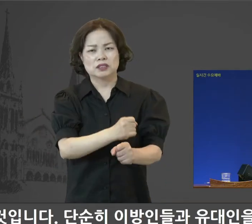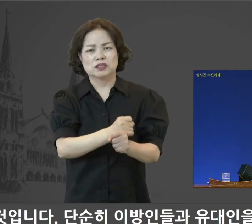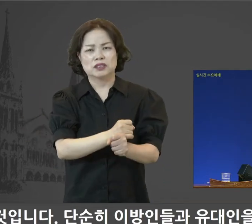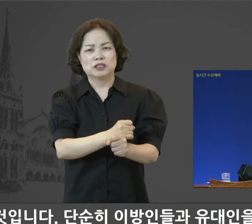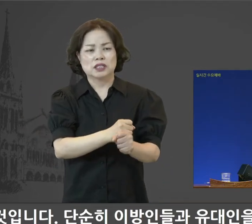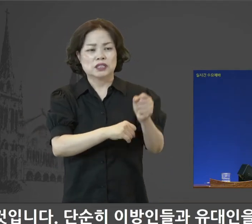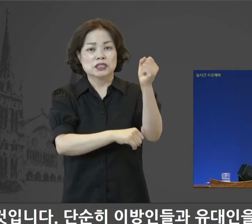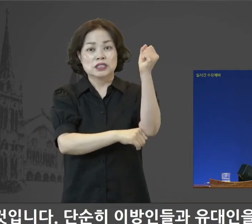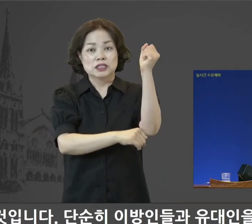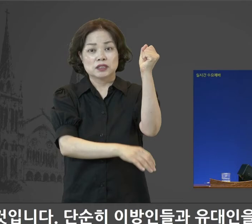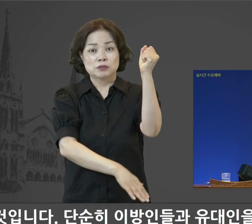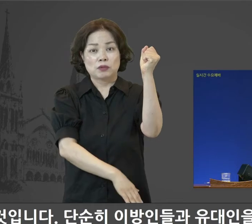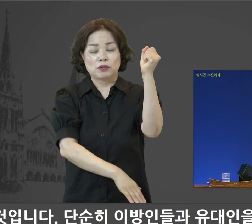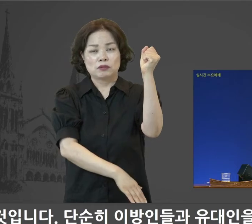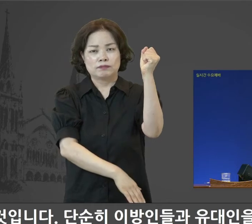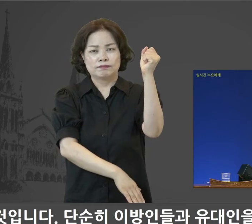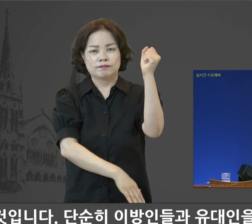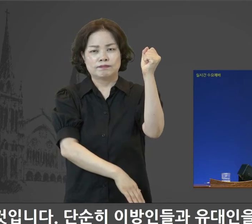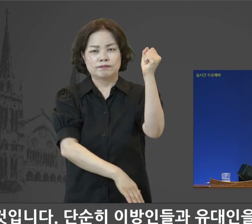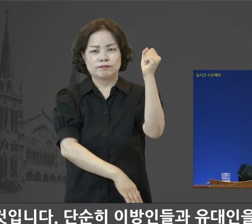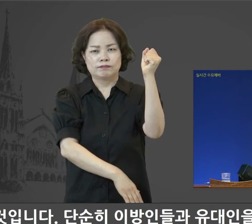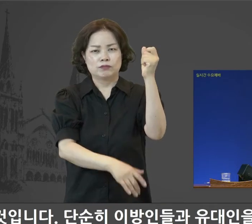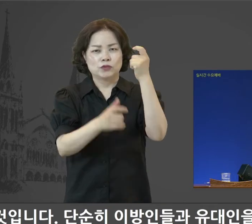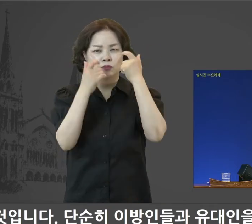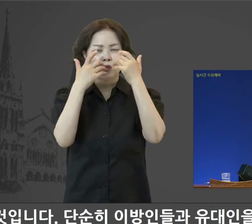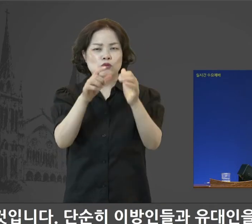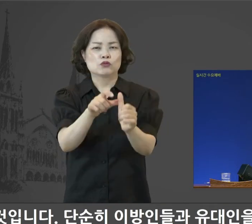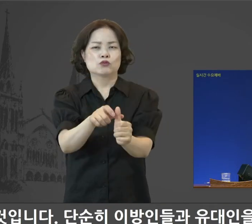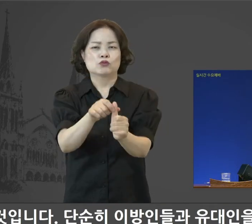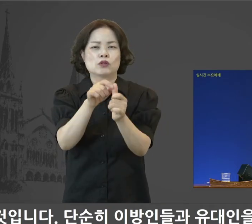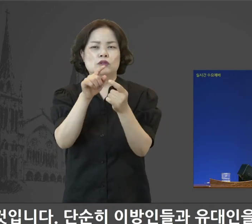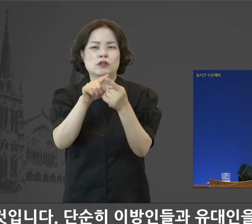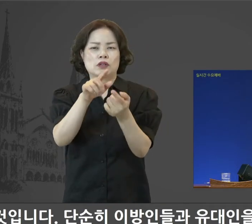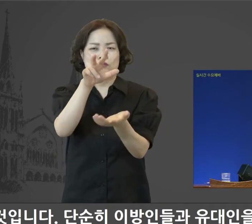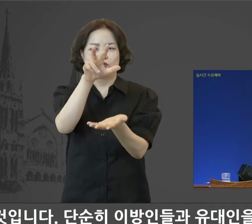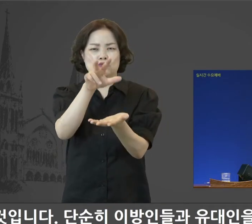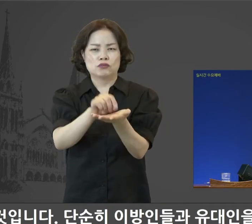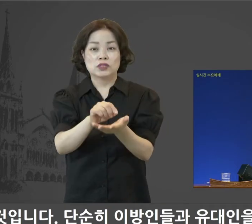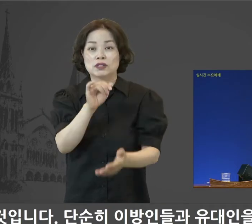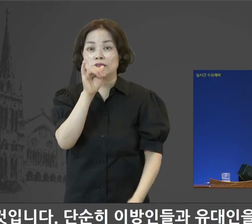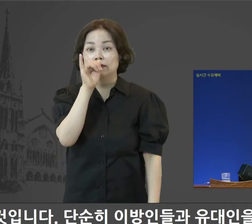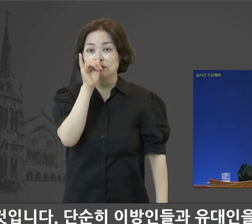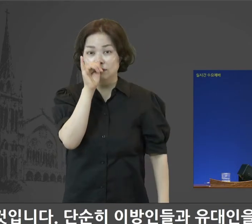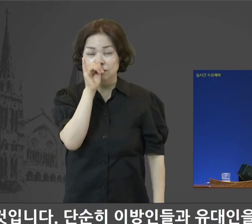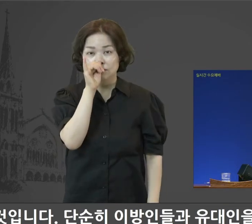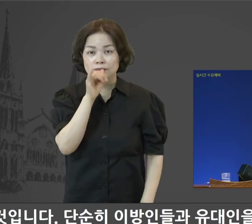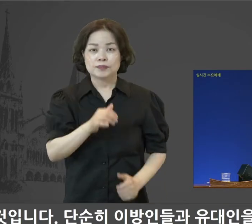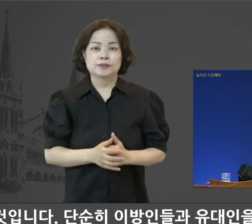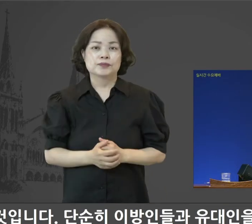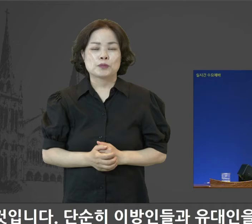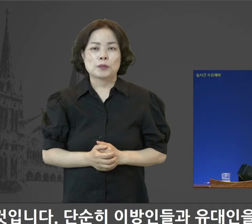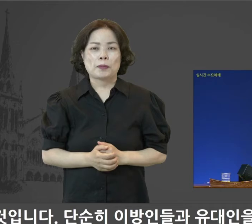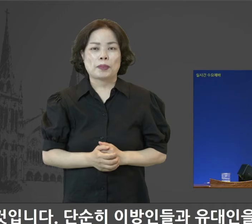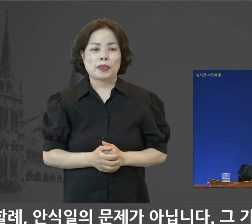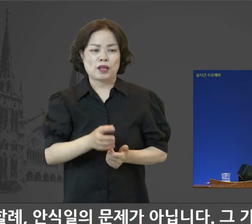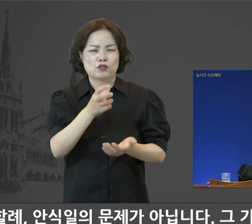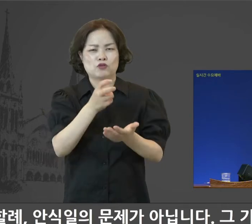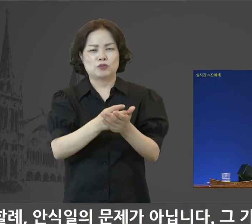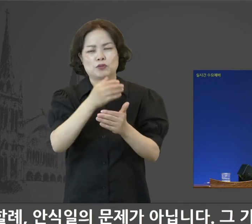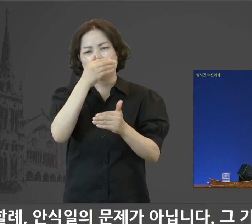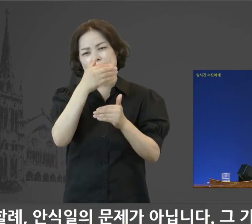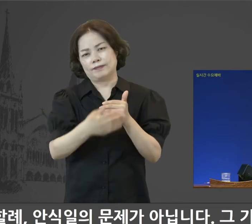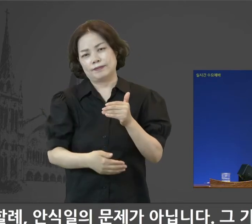그 기반에는 틀림없이 구원간의 문제가 있다라는 것입니다. 바로